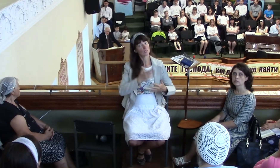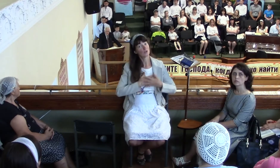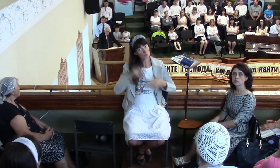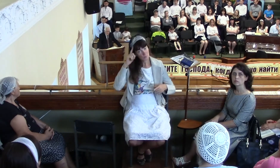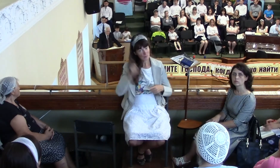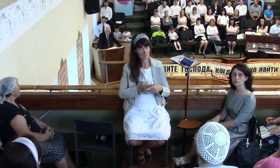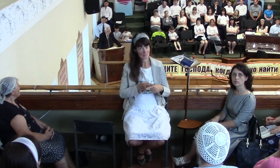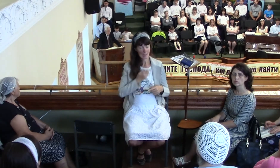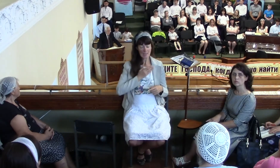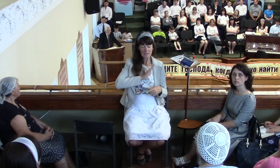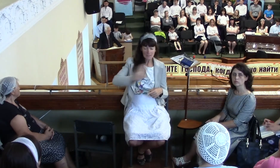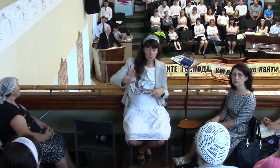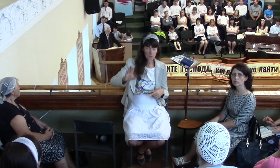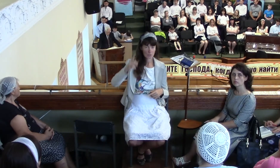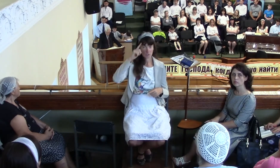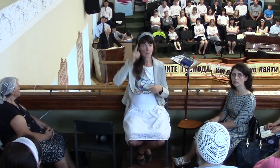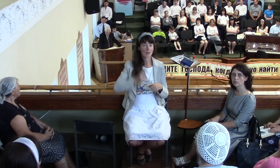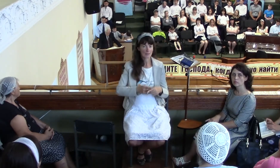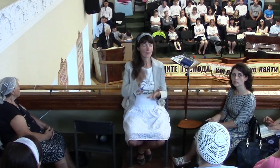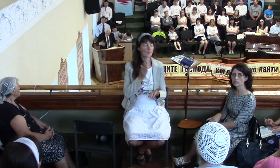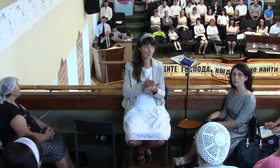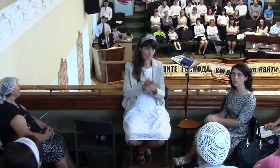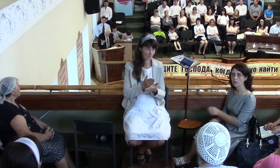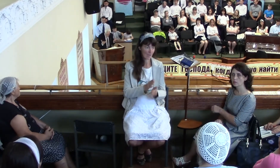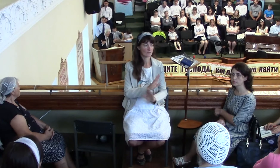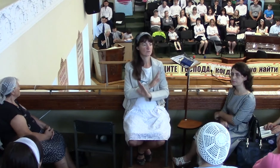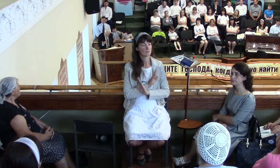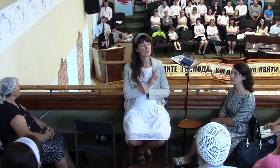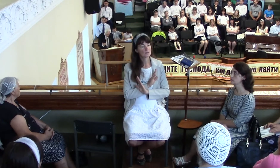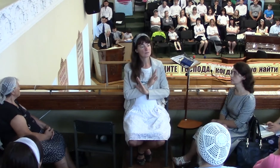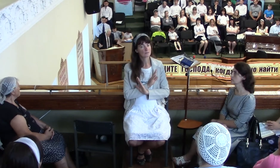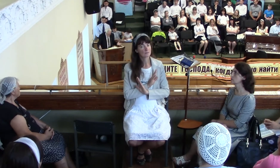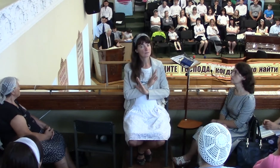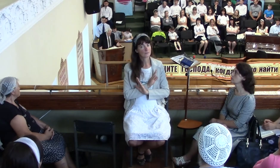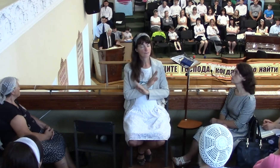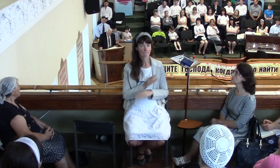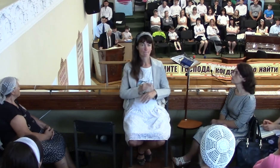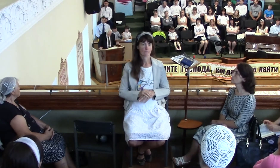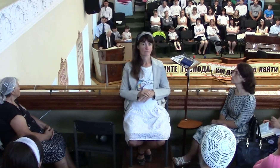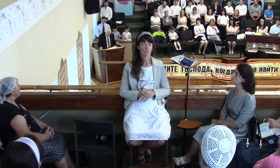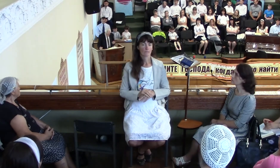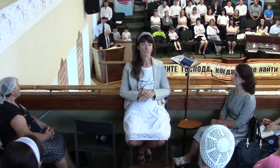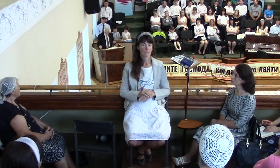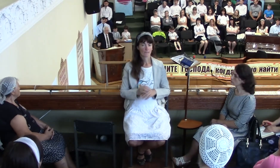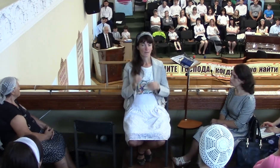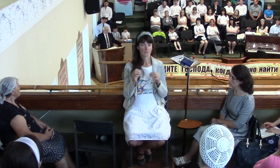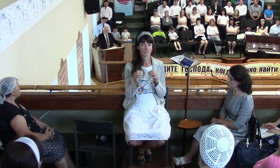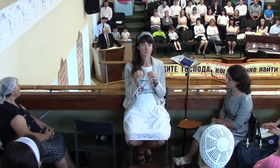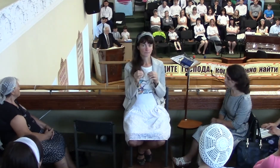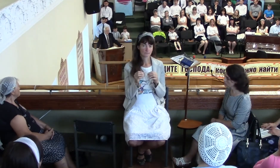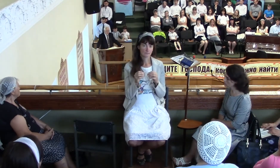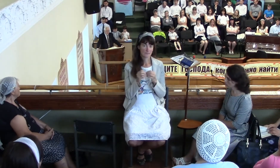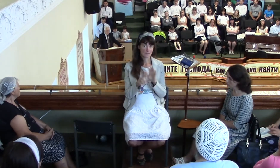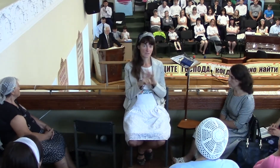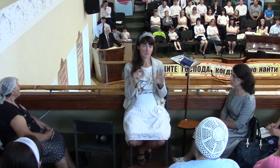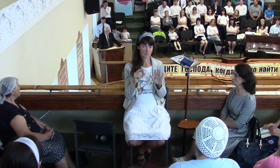пребывает в смерти. И больше даже, в этой же 3 главе, с 10 по 11